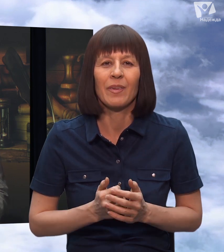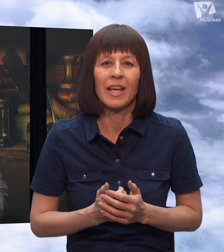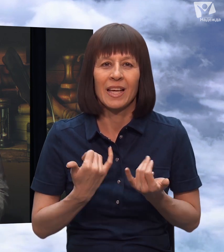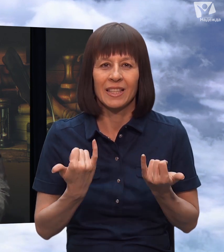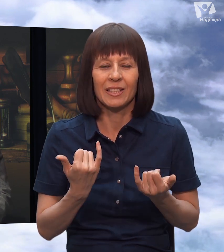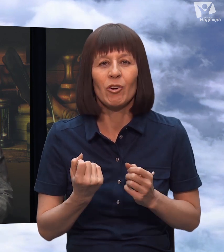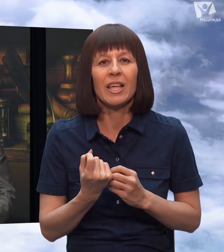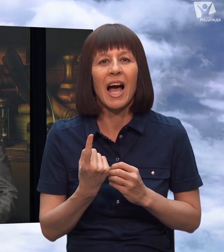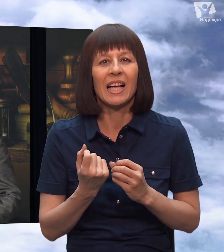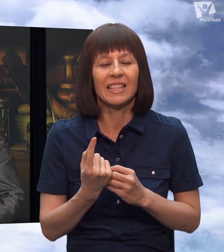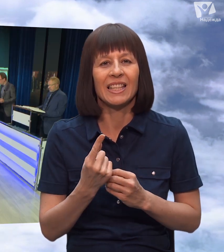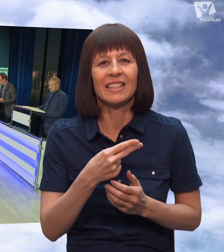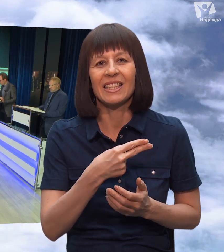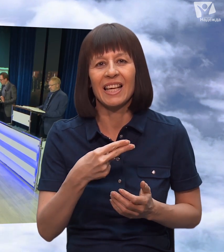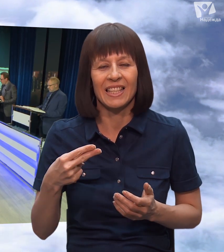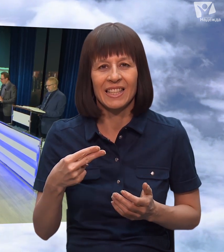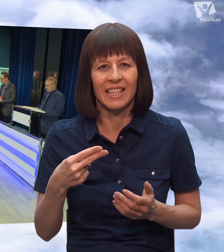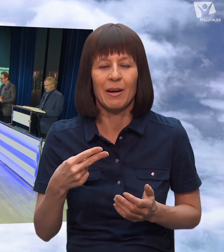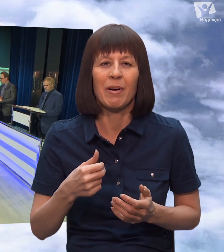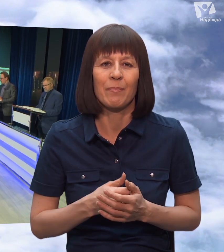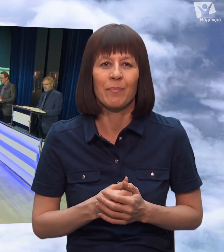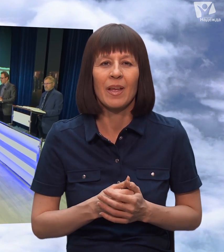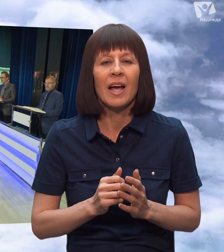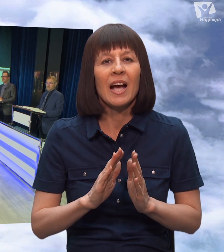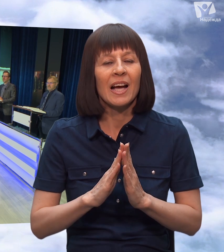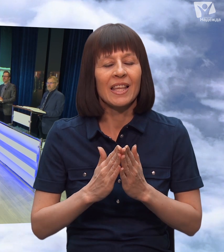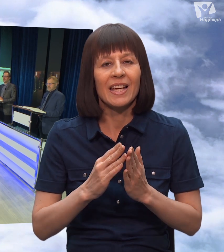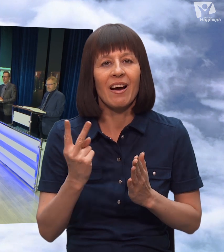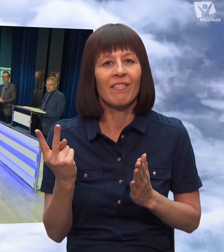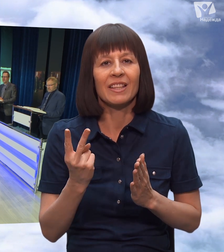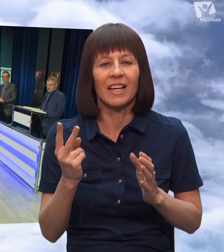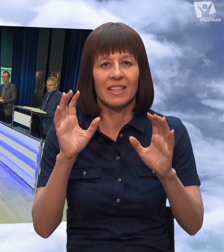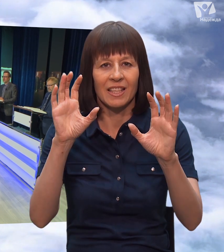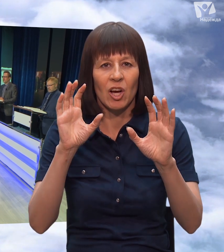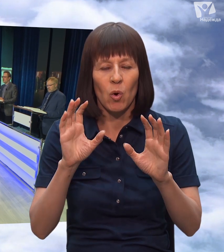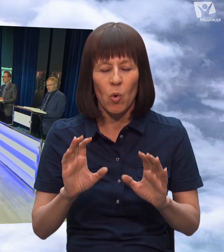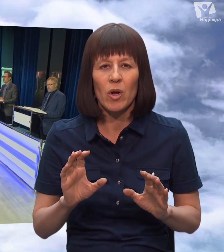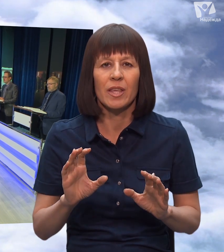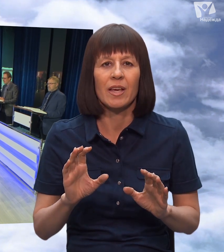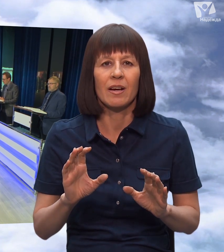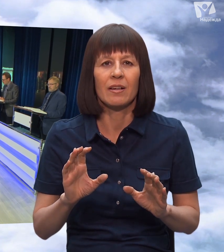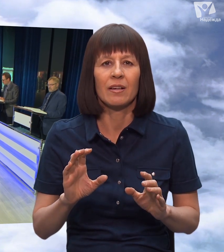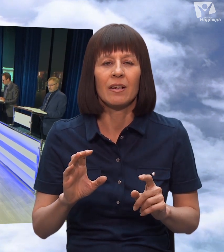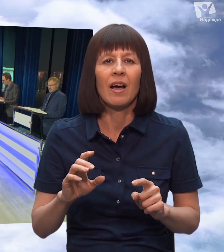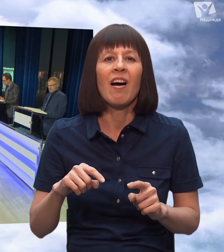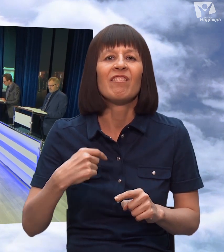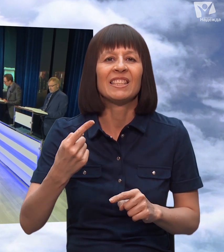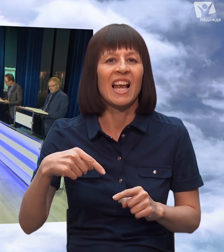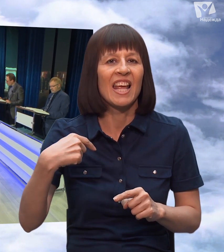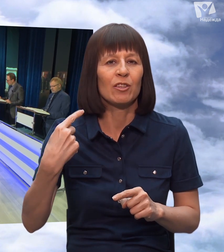с вами 11 тема которая называется книга второзакония последующих писаний